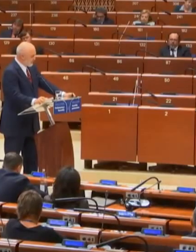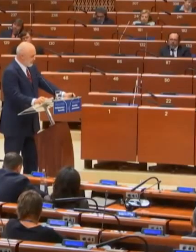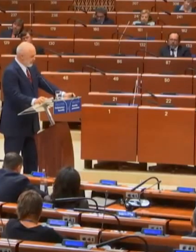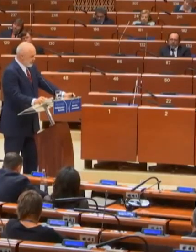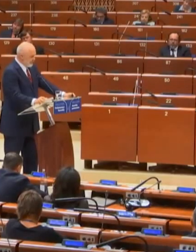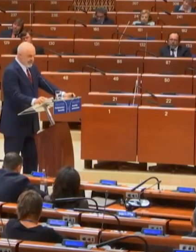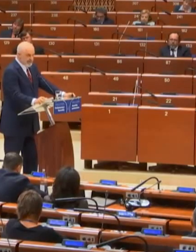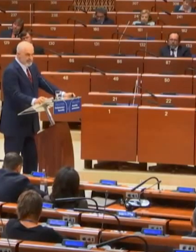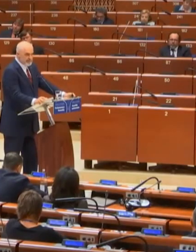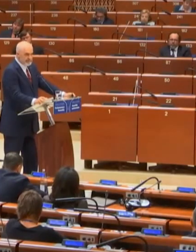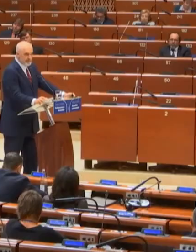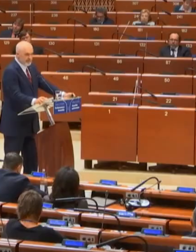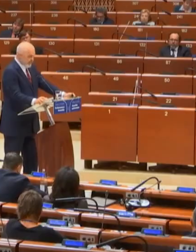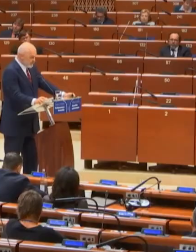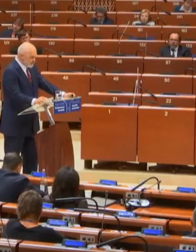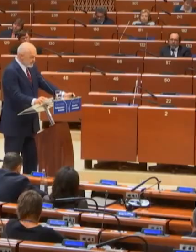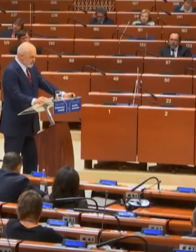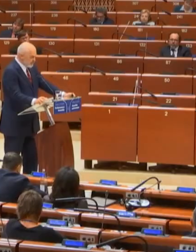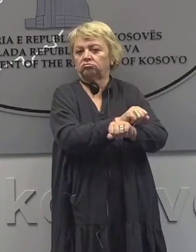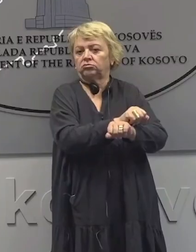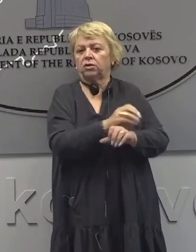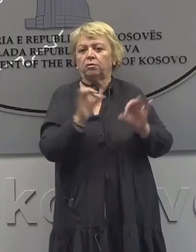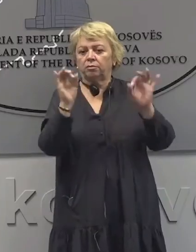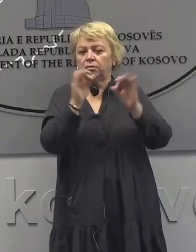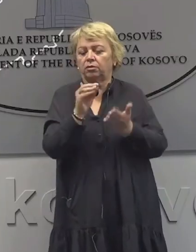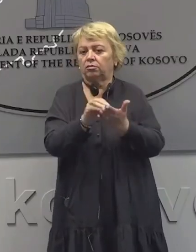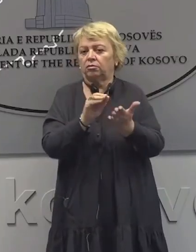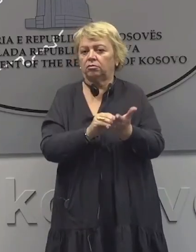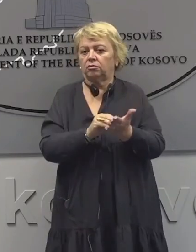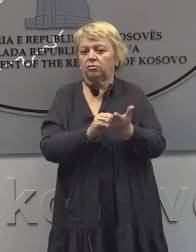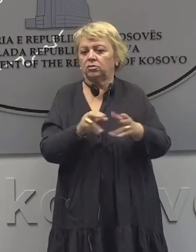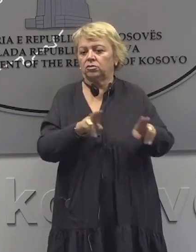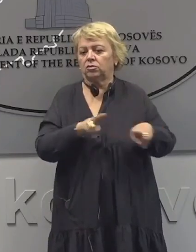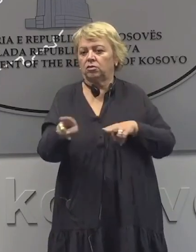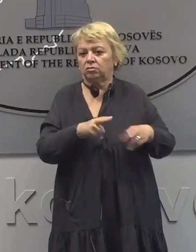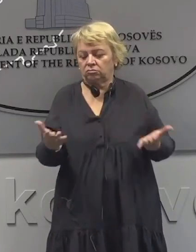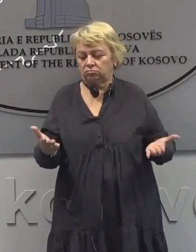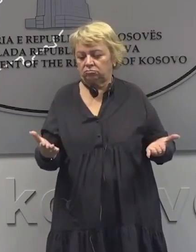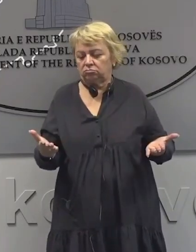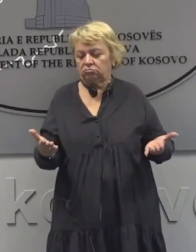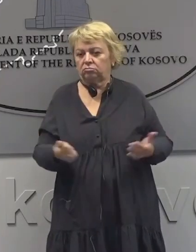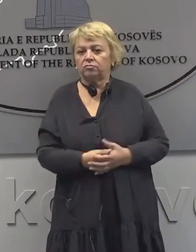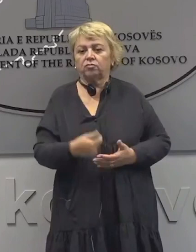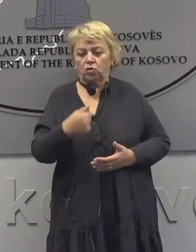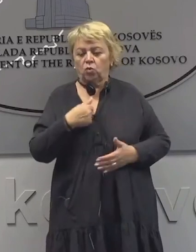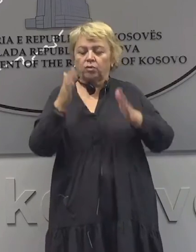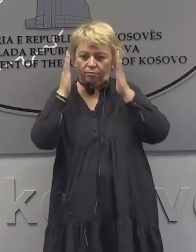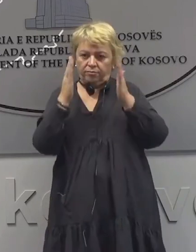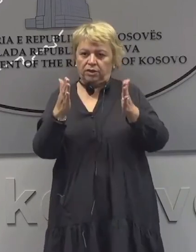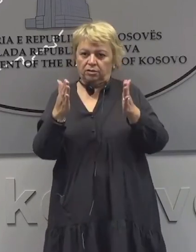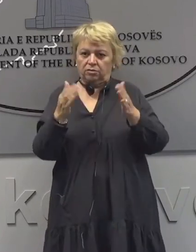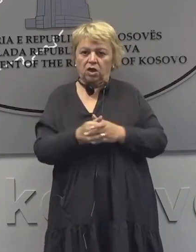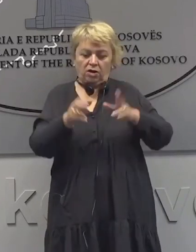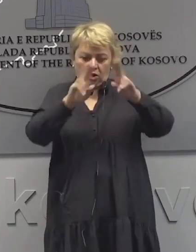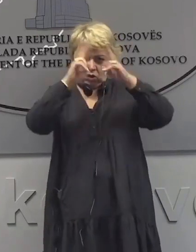se të flasësh për shtetin e tij, fillimisht duhet adresuar gjenocidi serb në Kosovë. Mbi të gjitha, unë besoj që